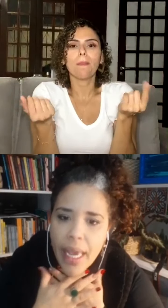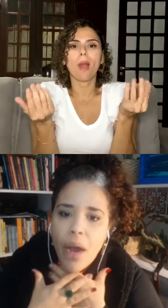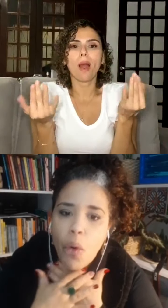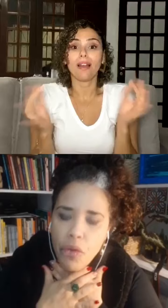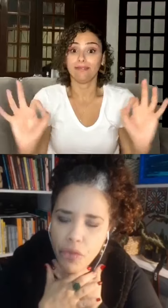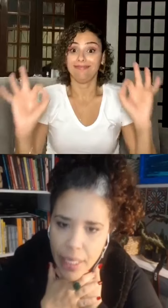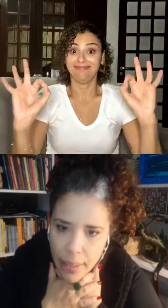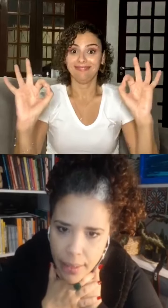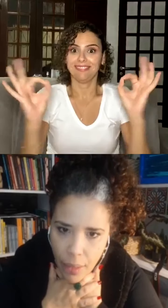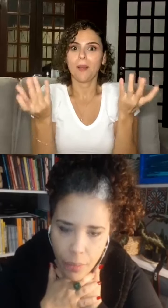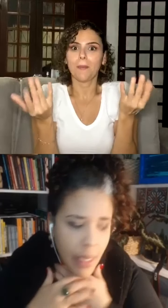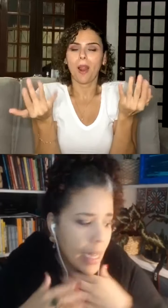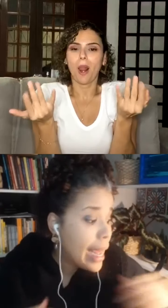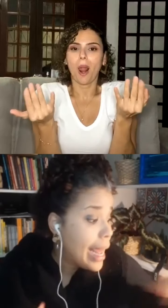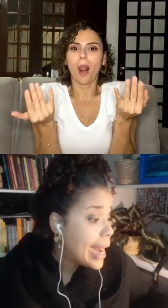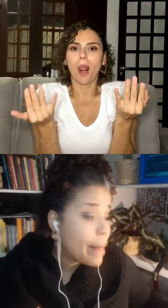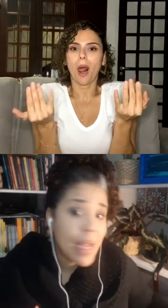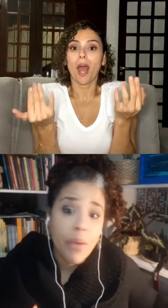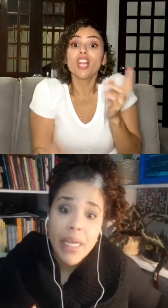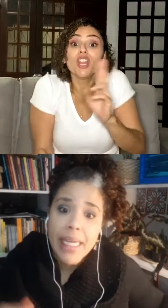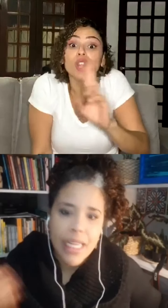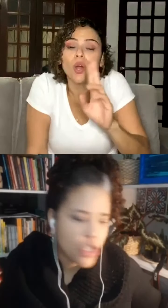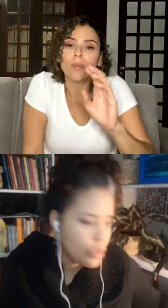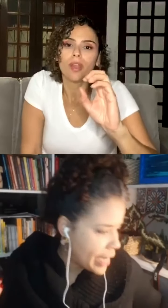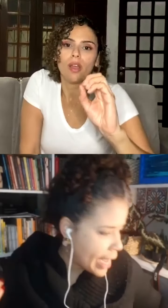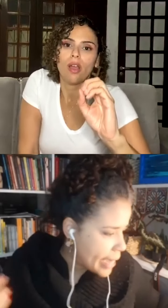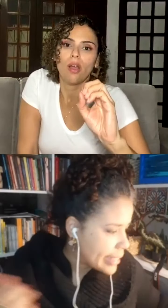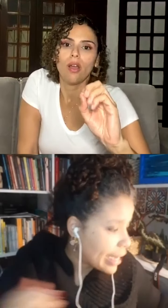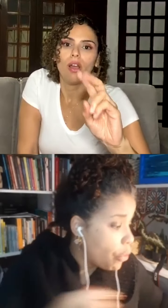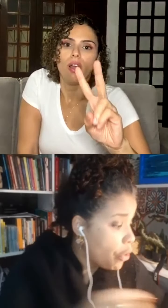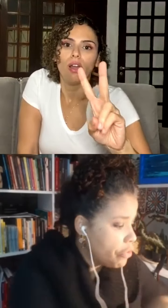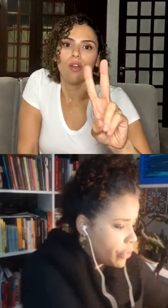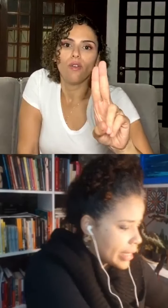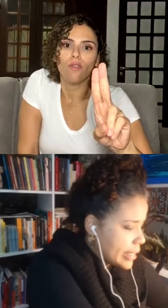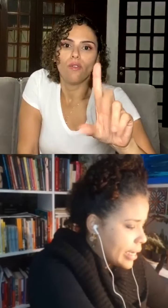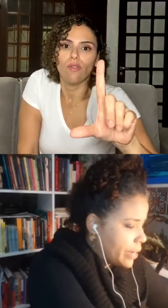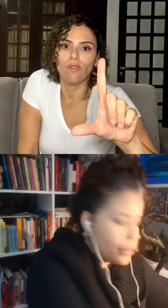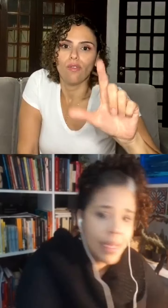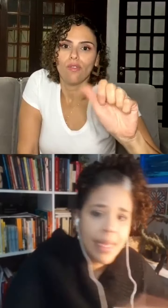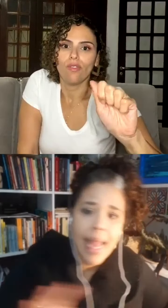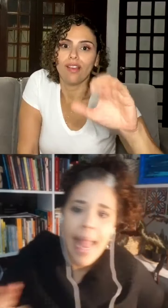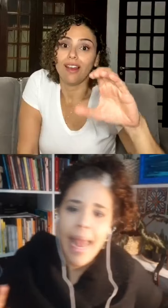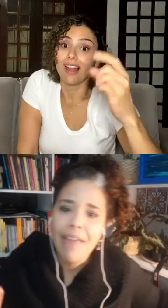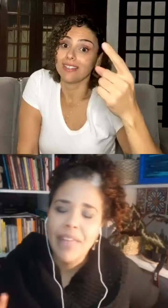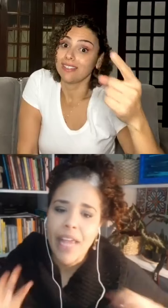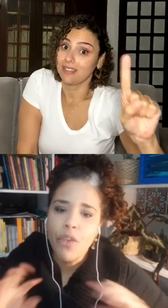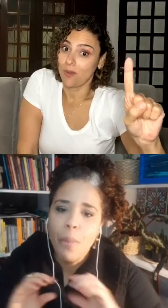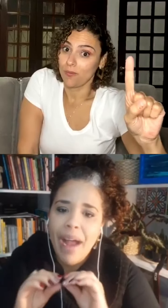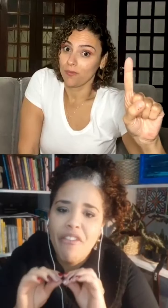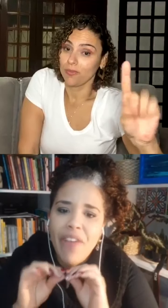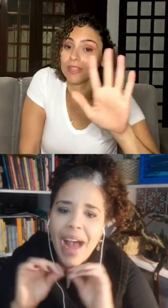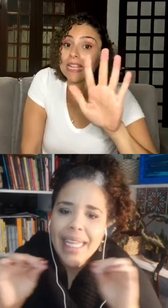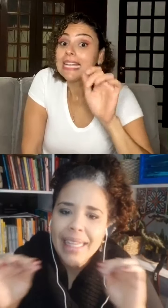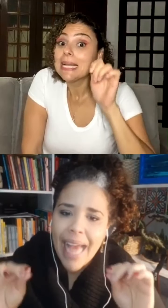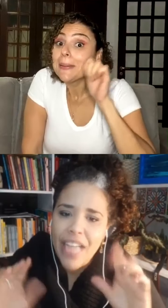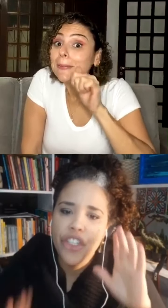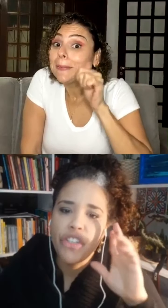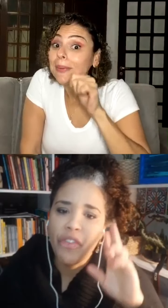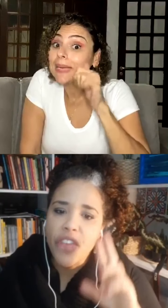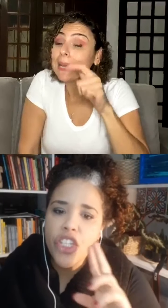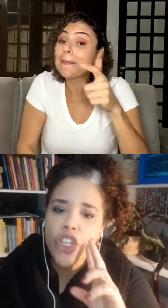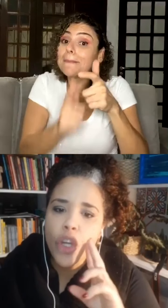é a ovulação. Na maioria das mulheres, a ovulação ela tem uma validade